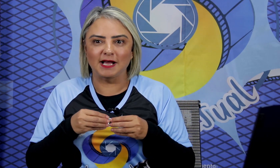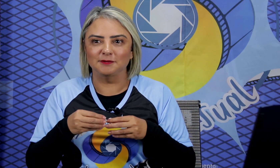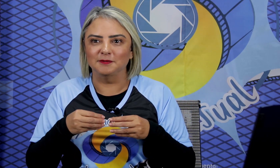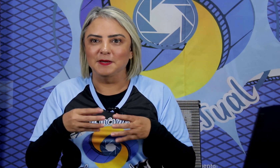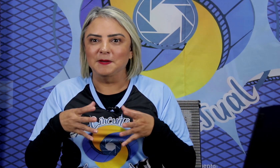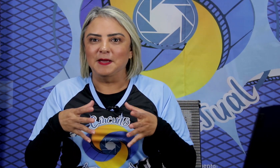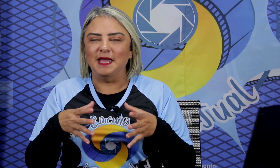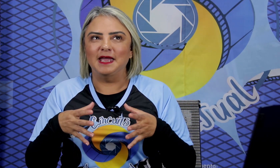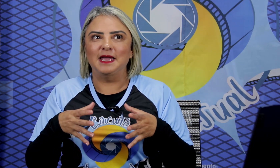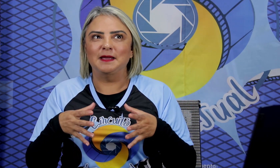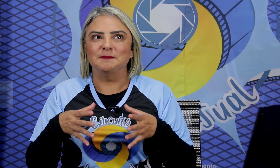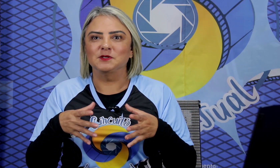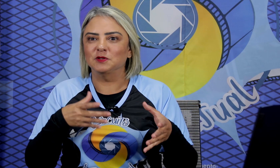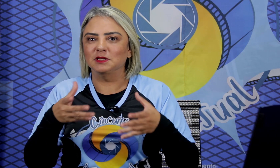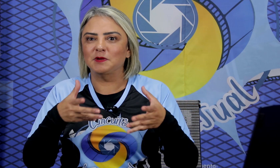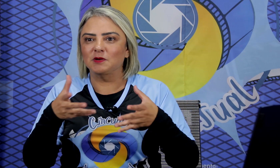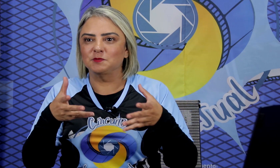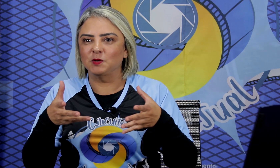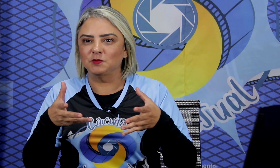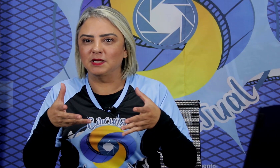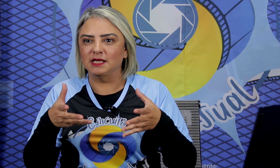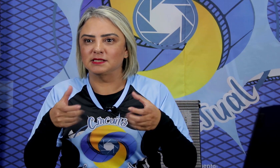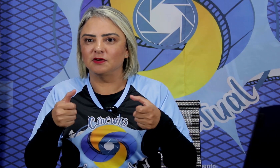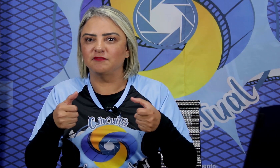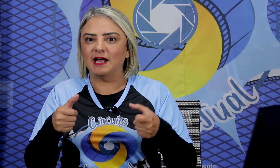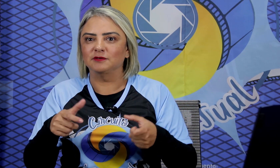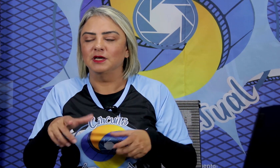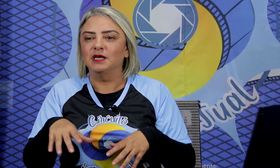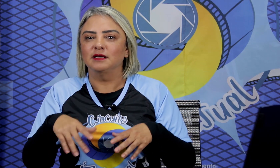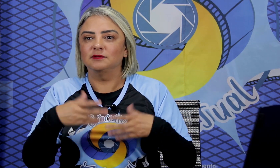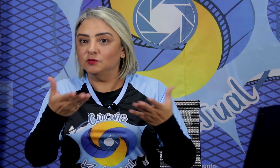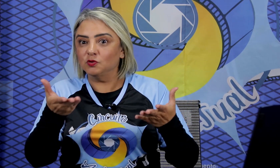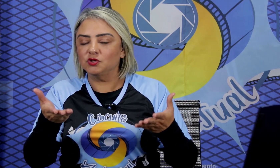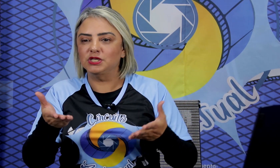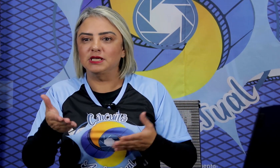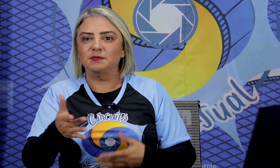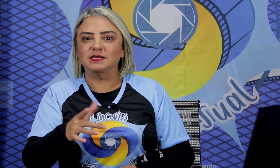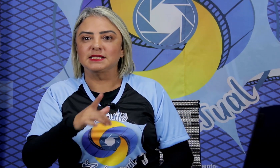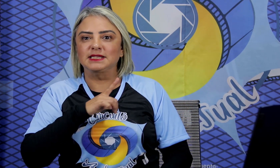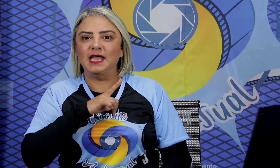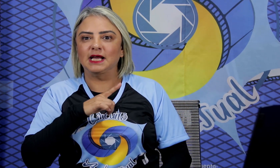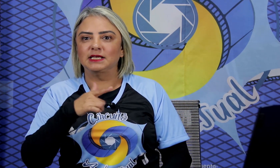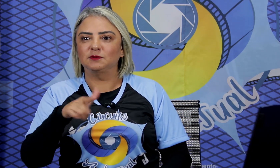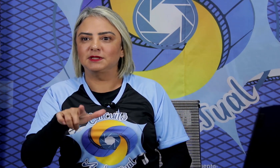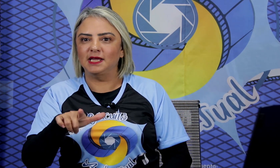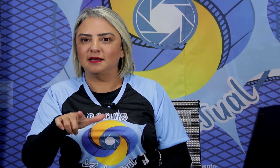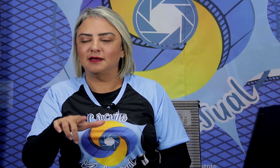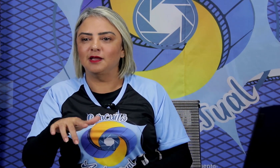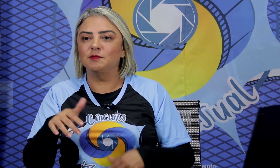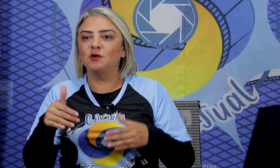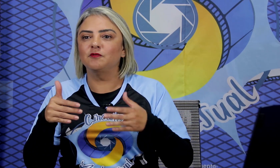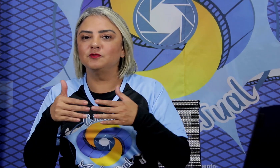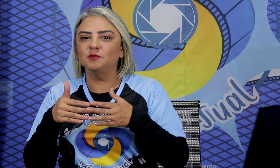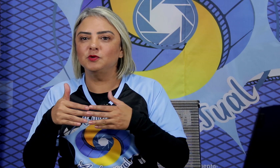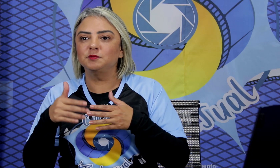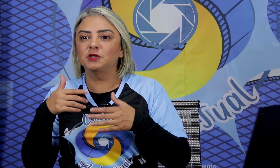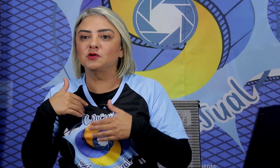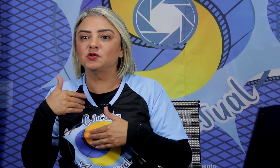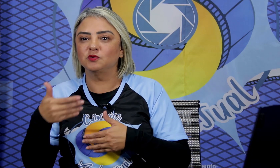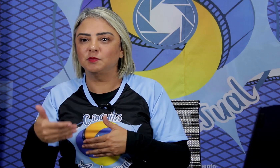falo, se eu estou dando uma aula de português, que eu falo, do curso de Libras, ter, não ter, eu me confundo muito porque eu estou no